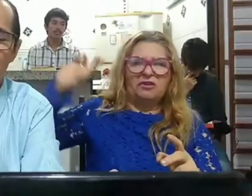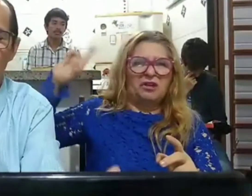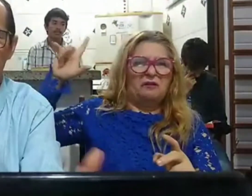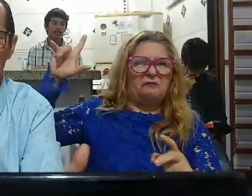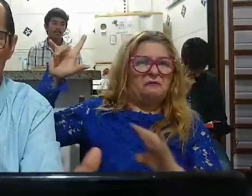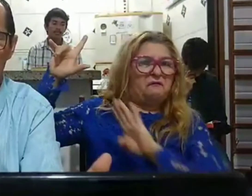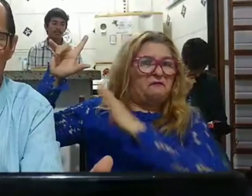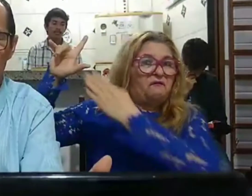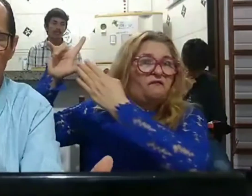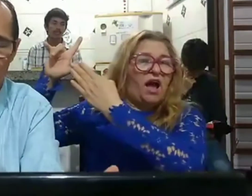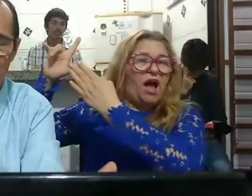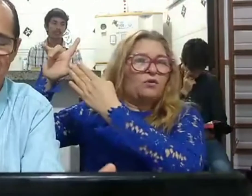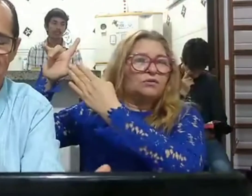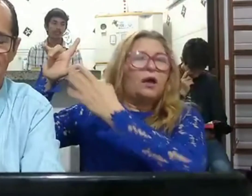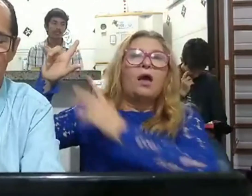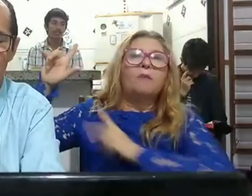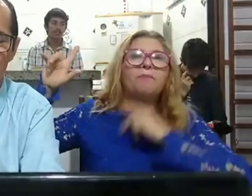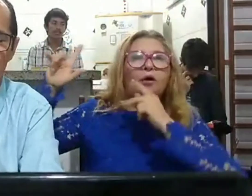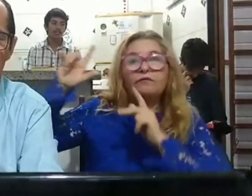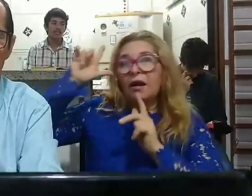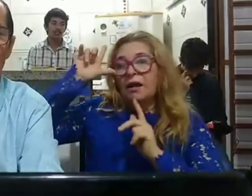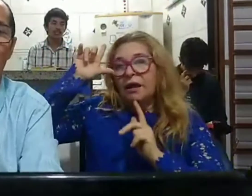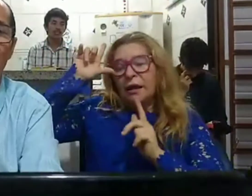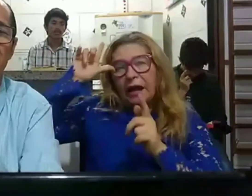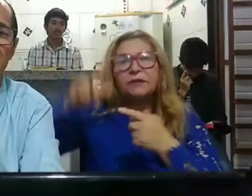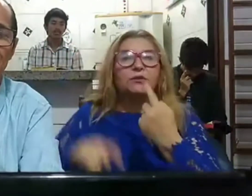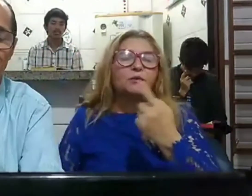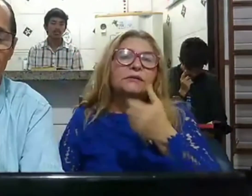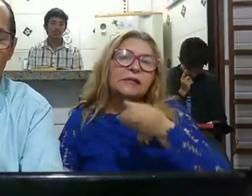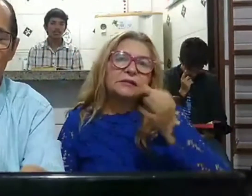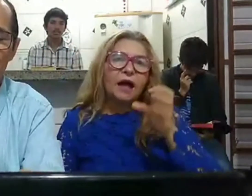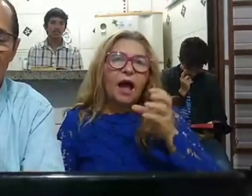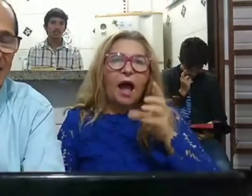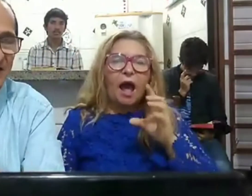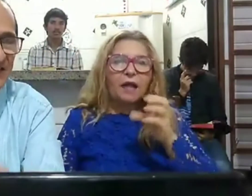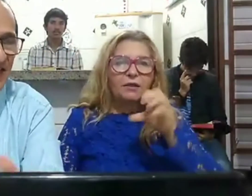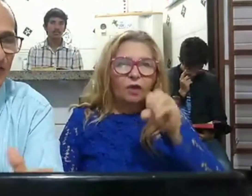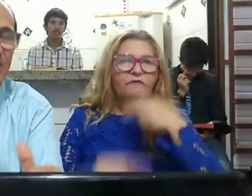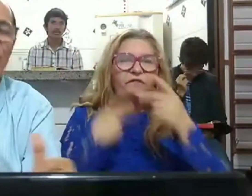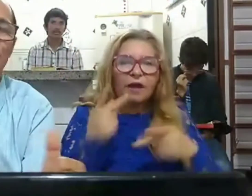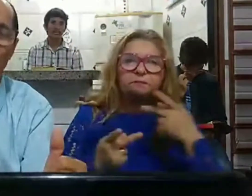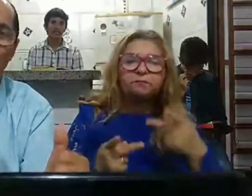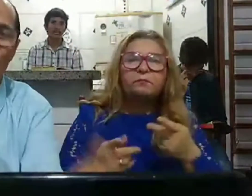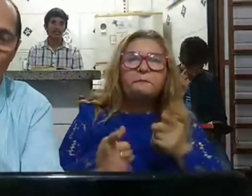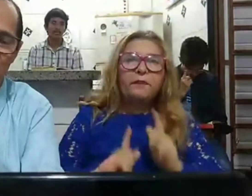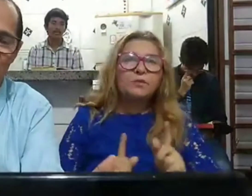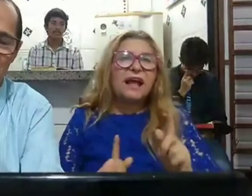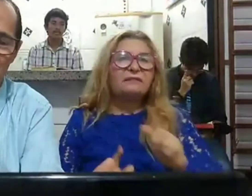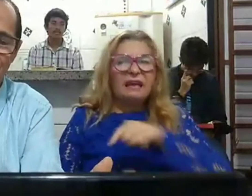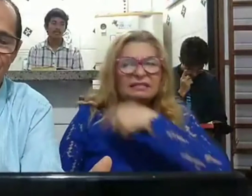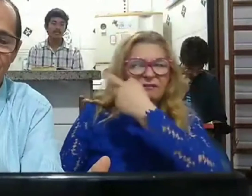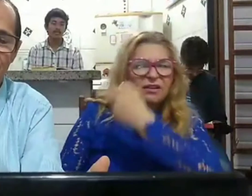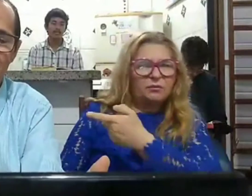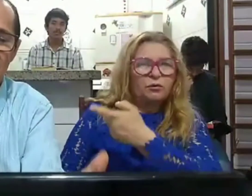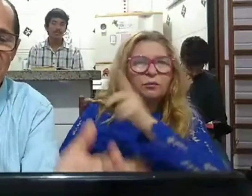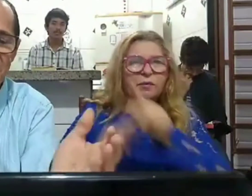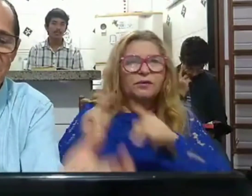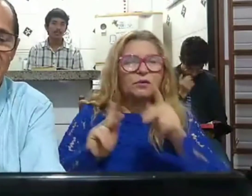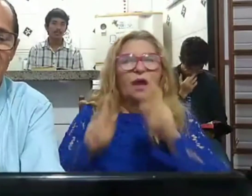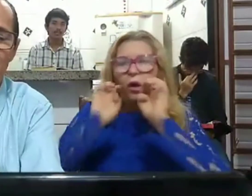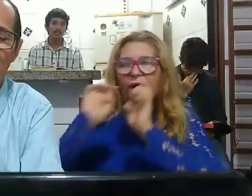conforme o Paulo diz em Gálatas 1:6-9, que os Gálatas estavam indo para um outro evangelho,